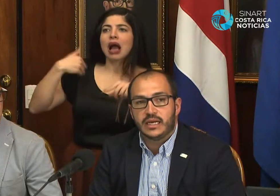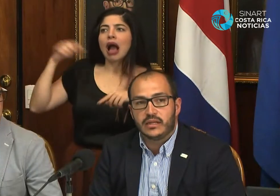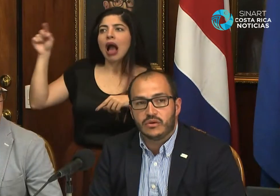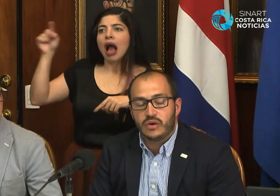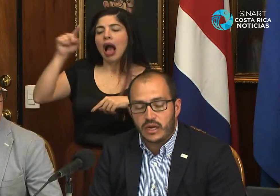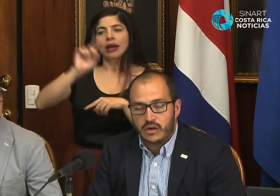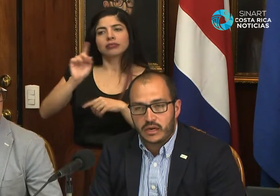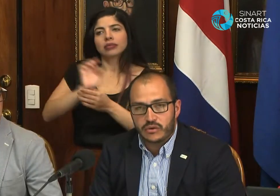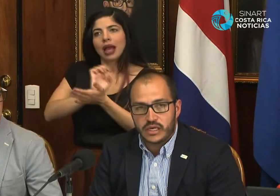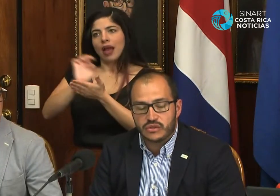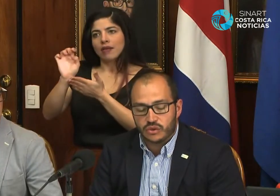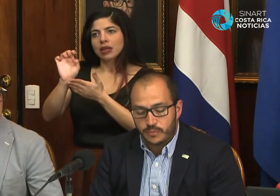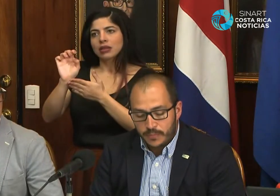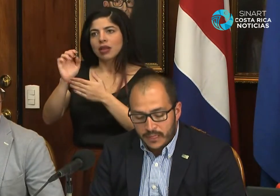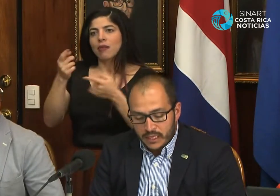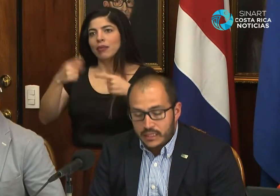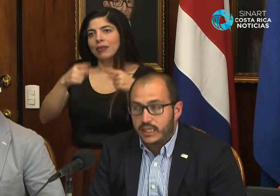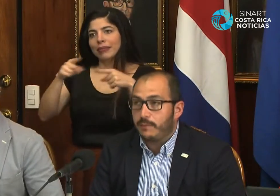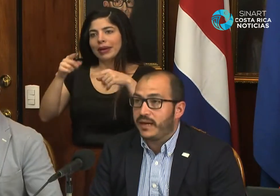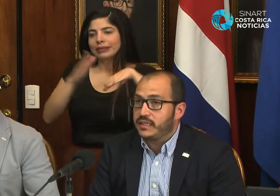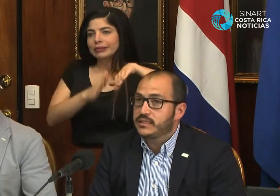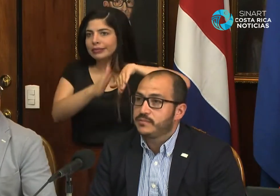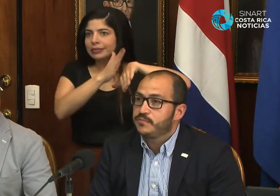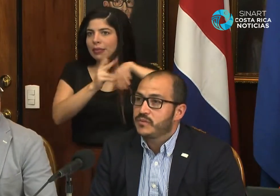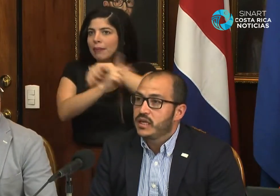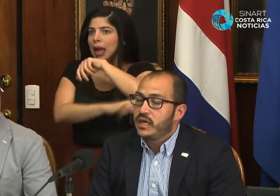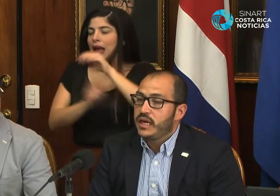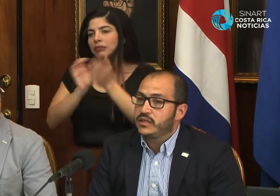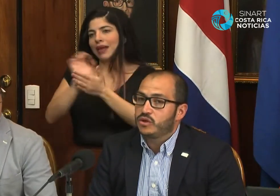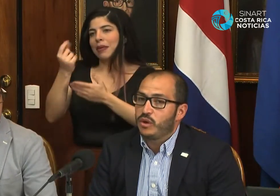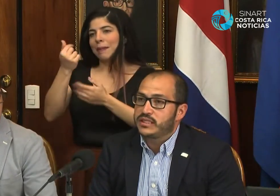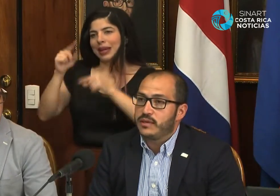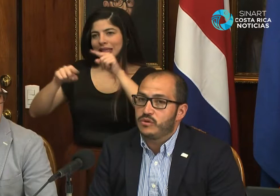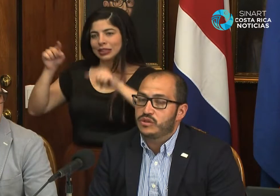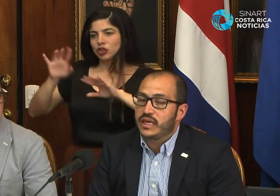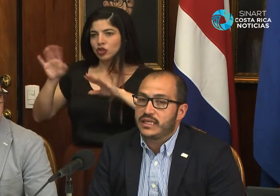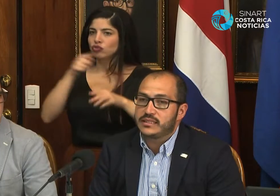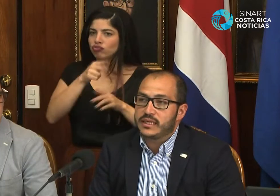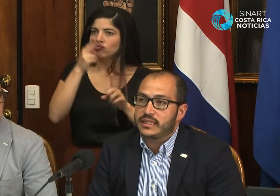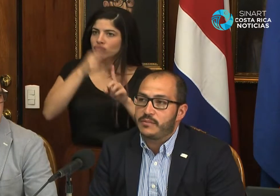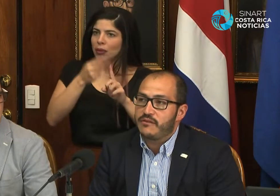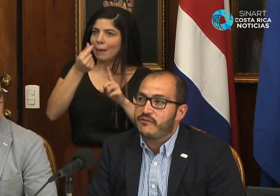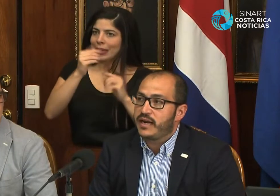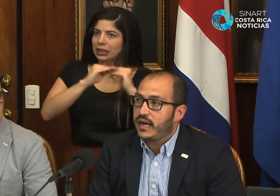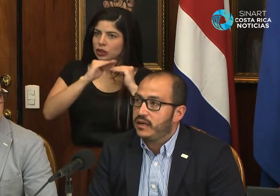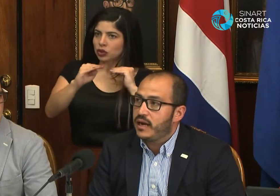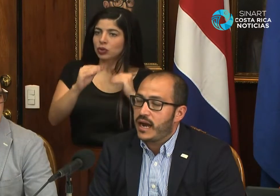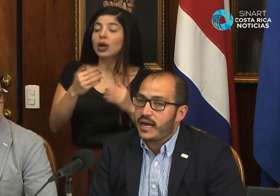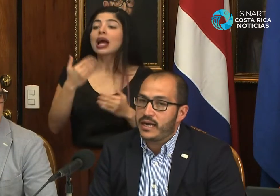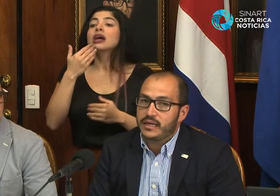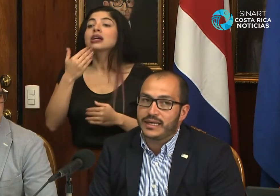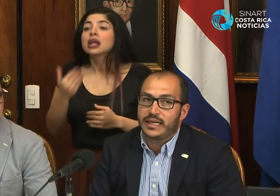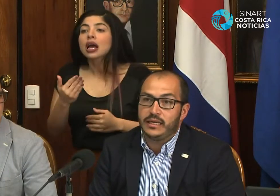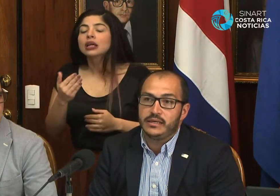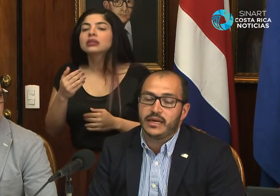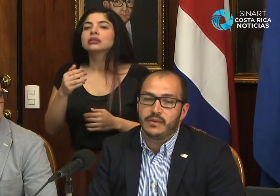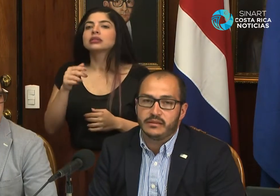estar generando a lo largo y ancho del país. Esto lo hacemos gracias a que también FANAL